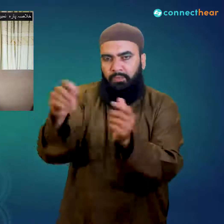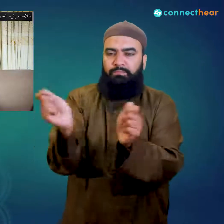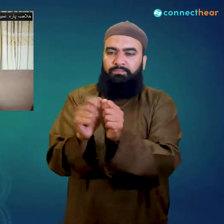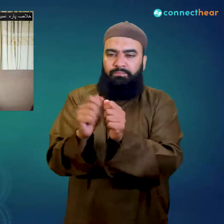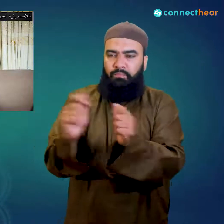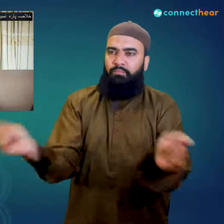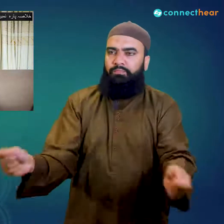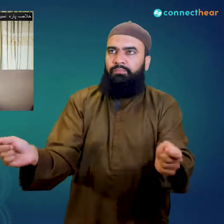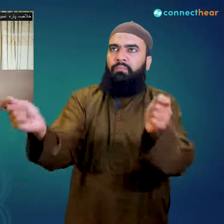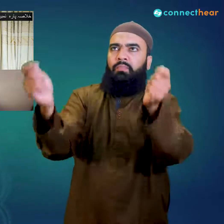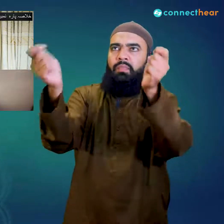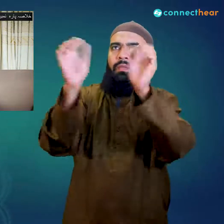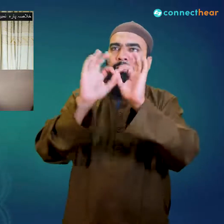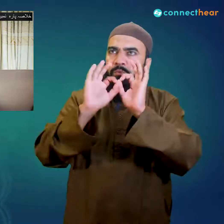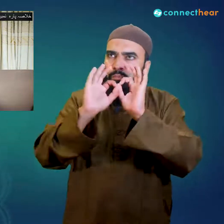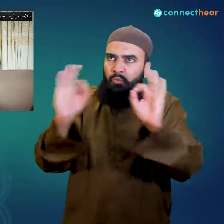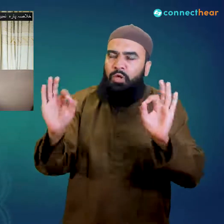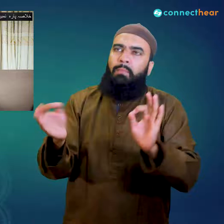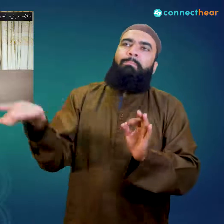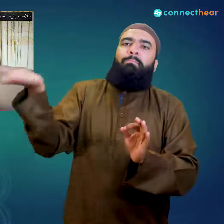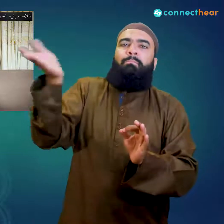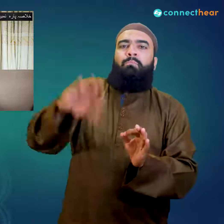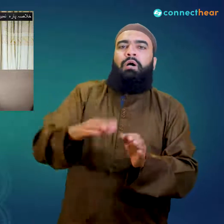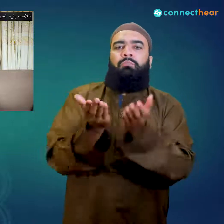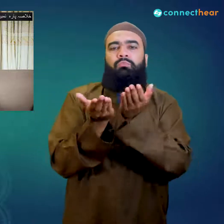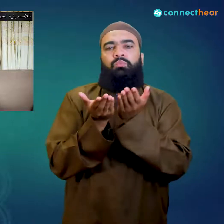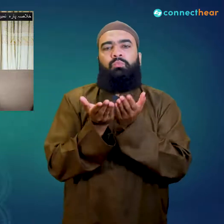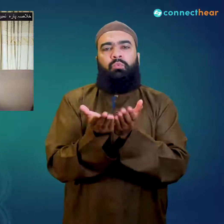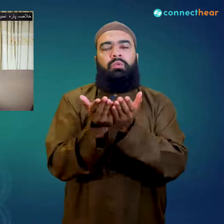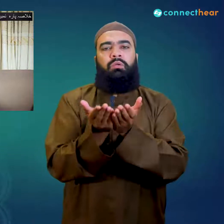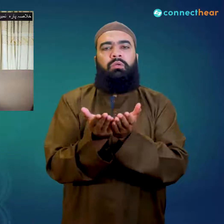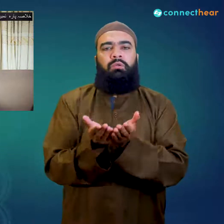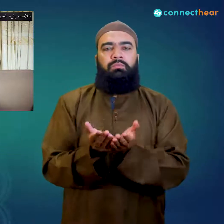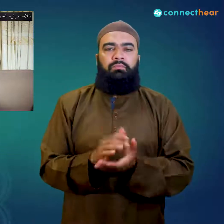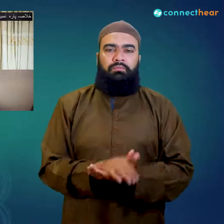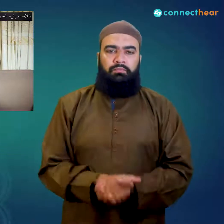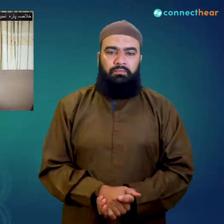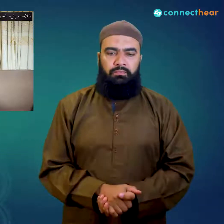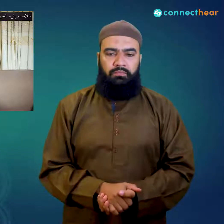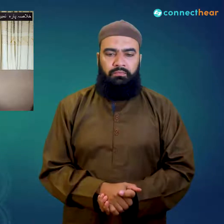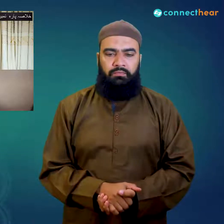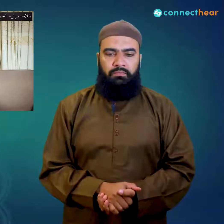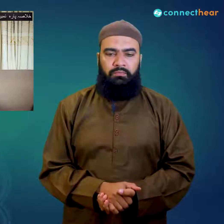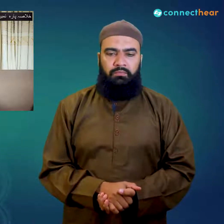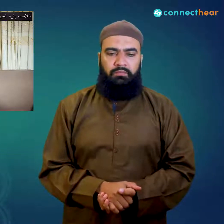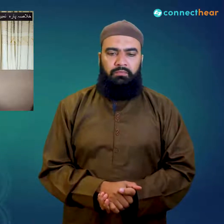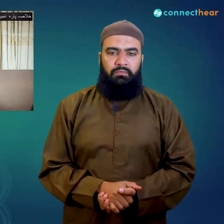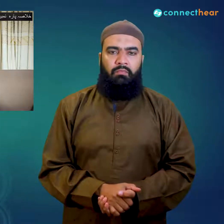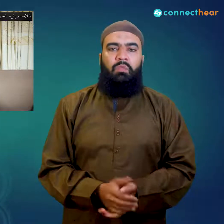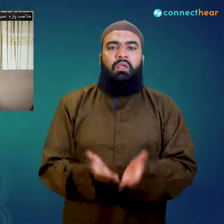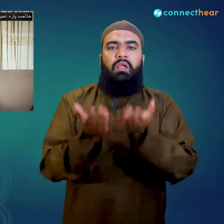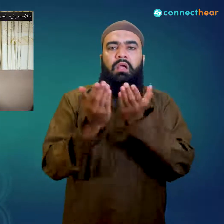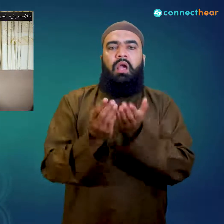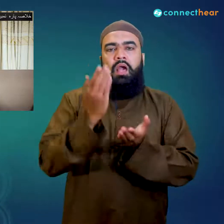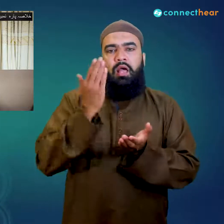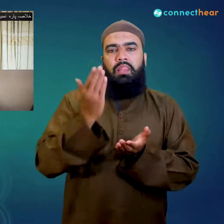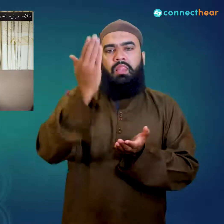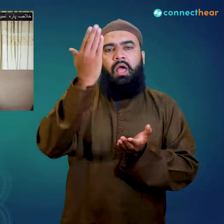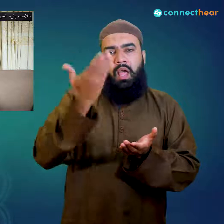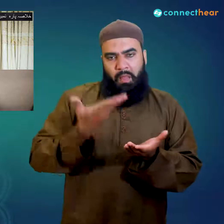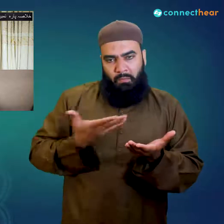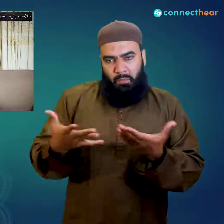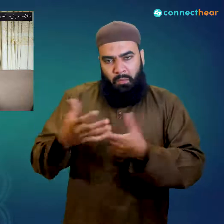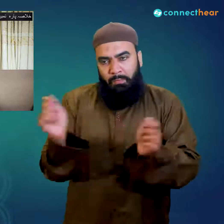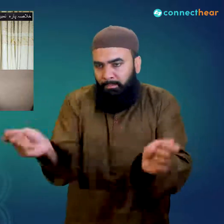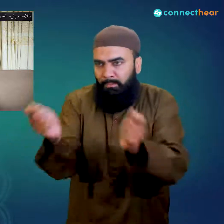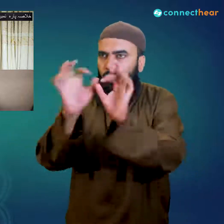گھر کی تعمیر فرمائی، اور تعمیر فرمانے کے بعد فرمایا، وہ دعا فرمائی، ربنا تقبل منا، اے ہمارے